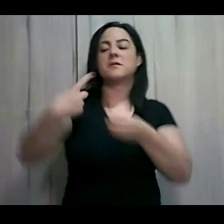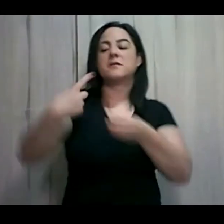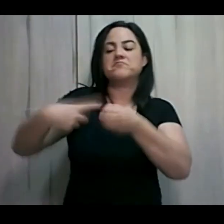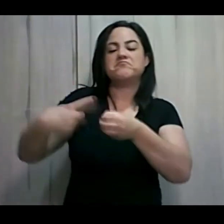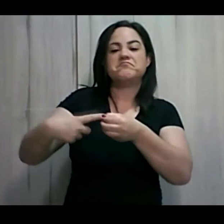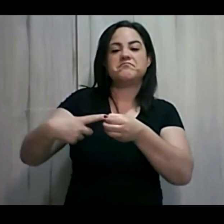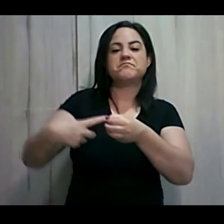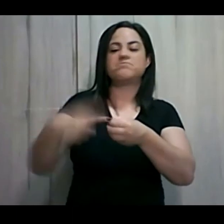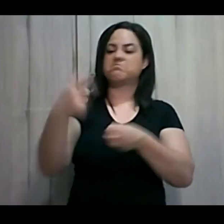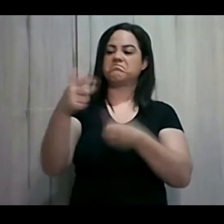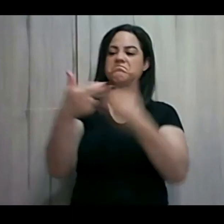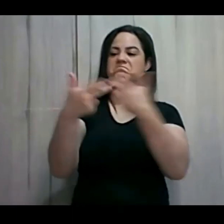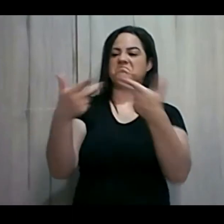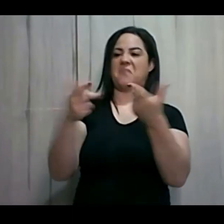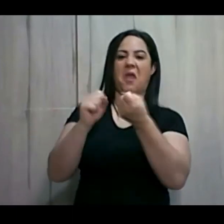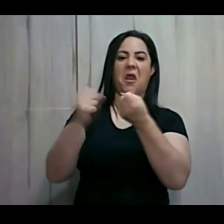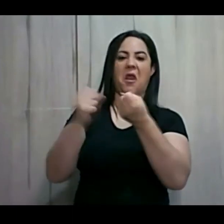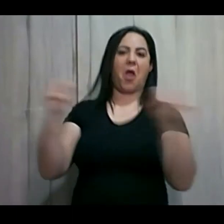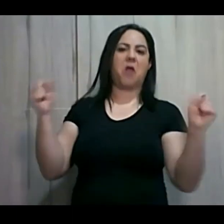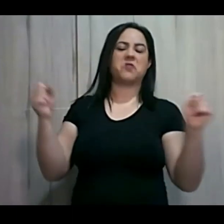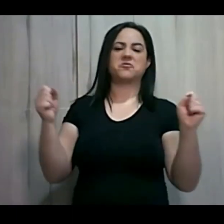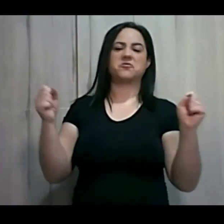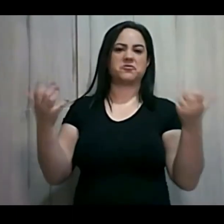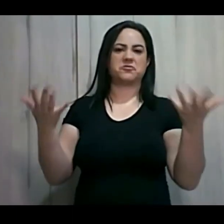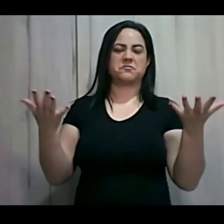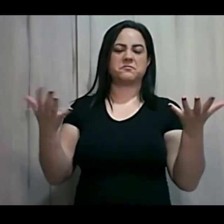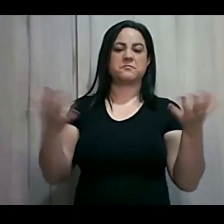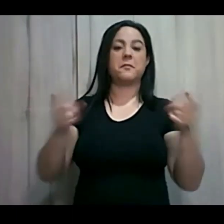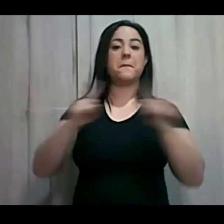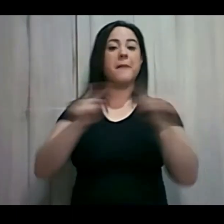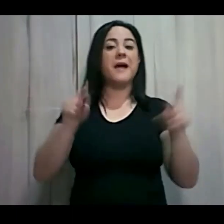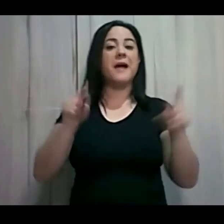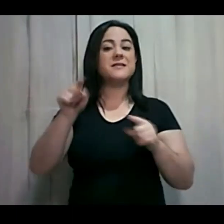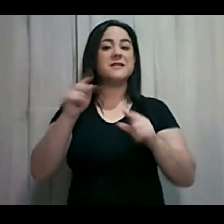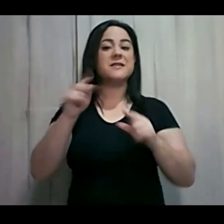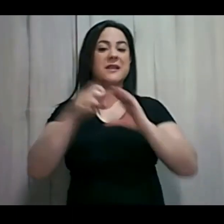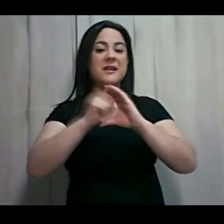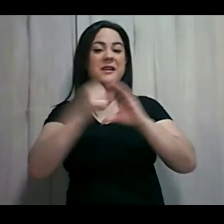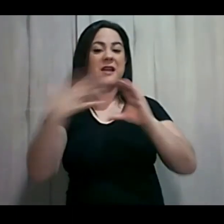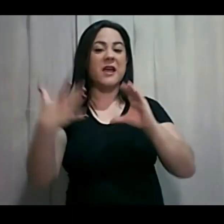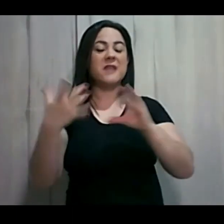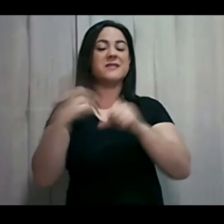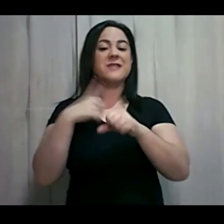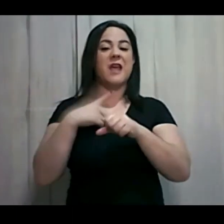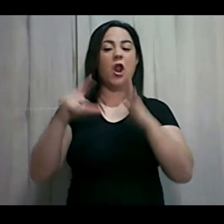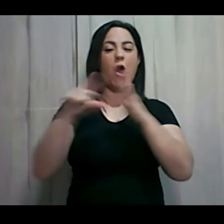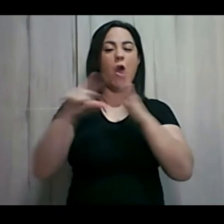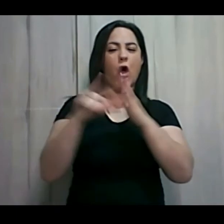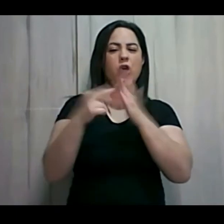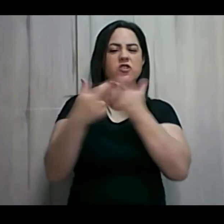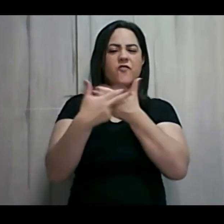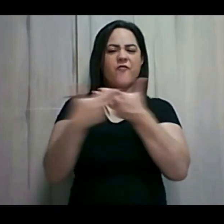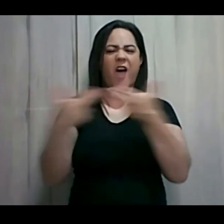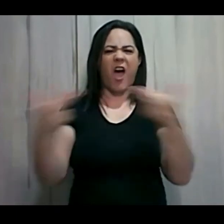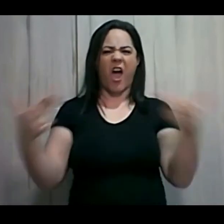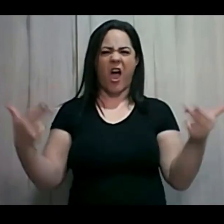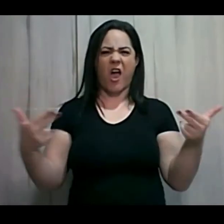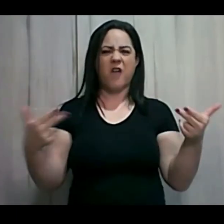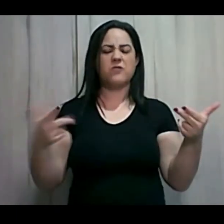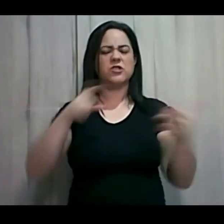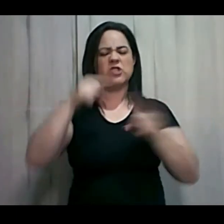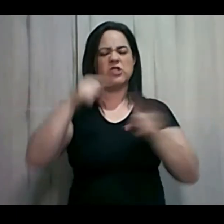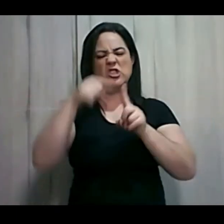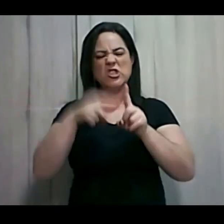de grande destaque, mas ela é caracterizada pelo comércio, muito comércio. Os